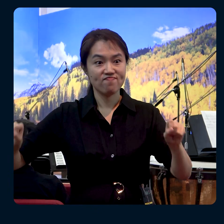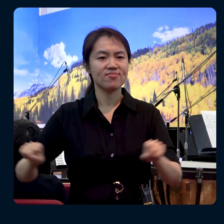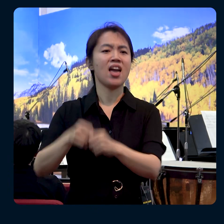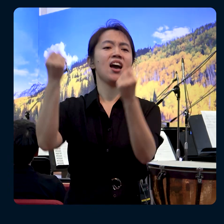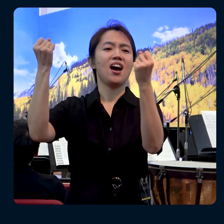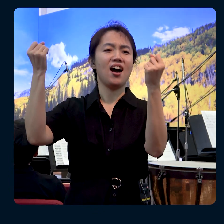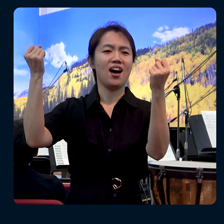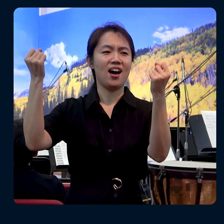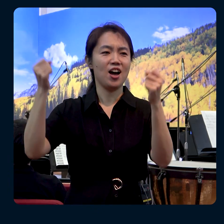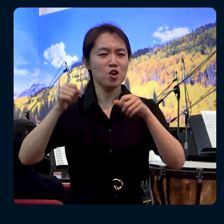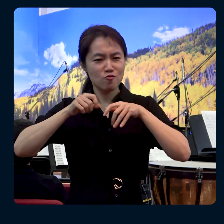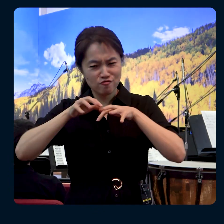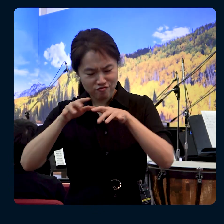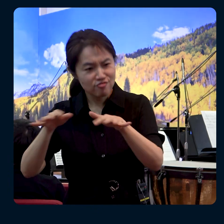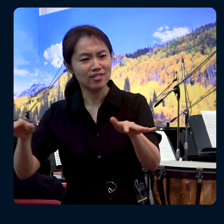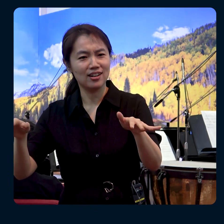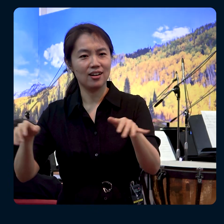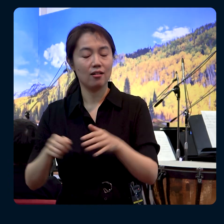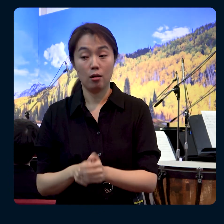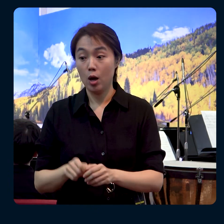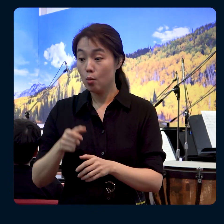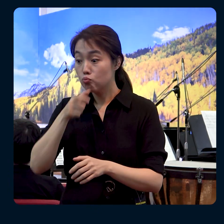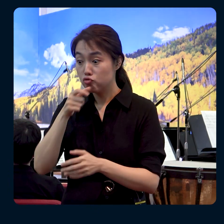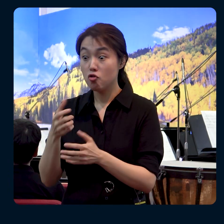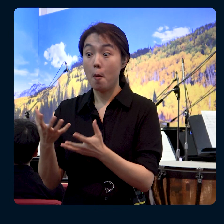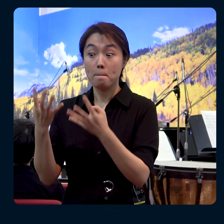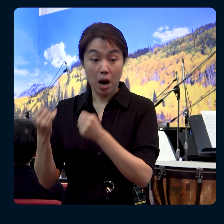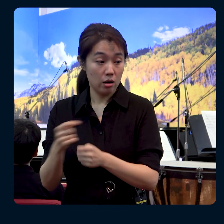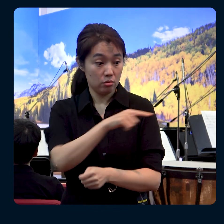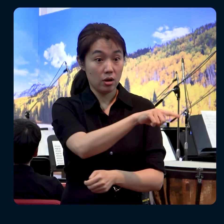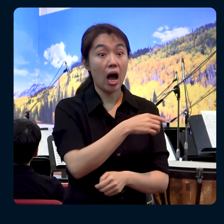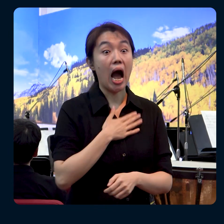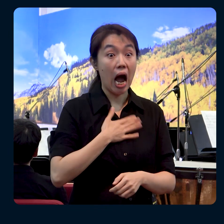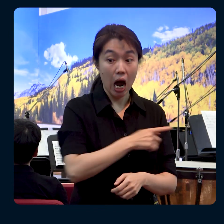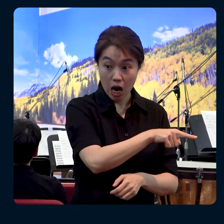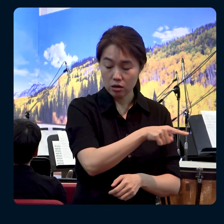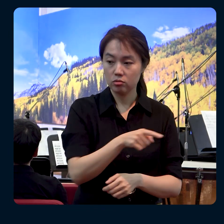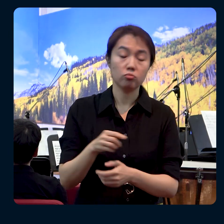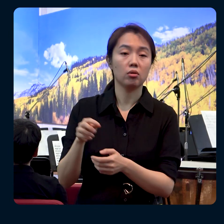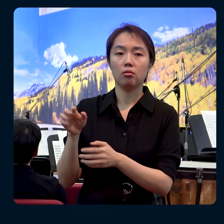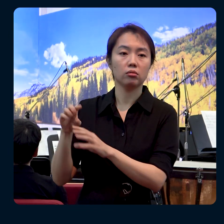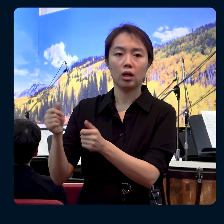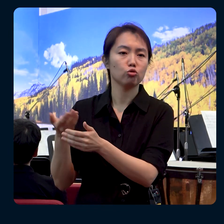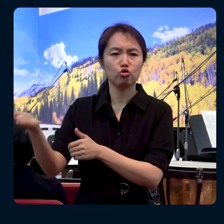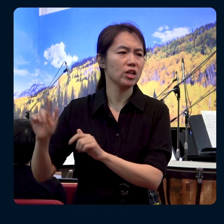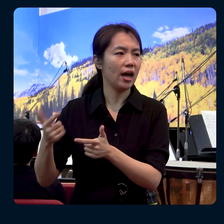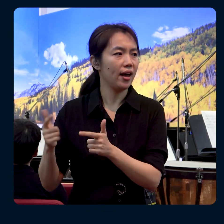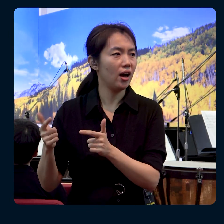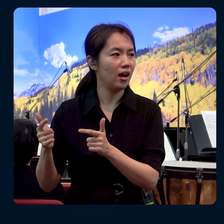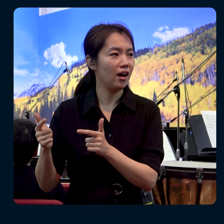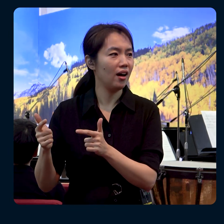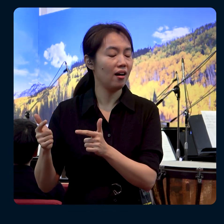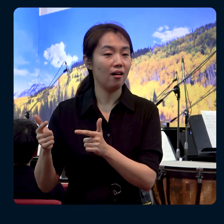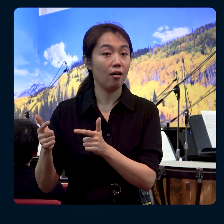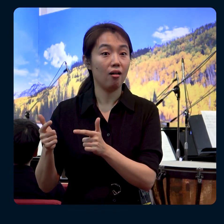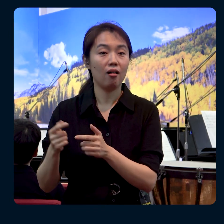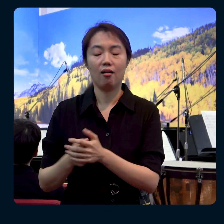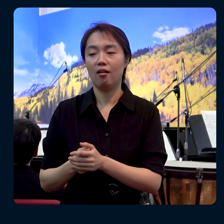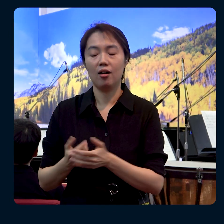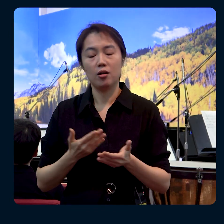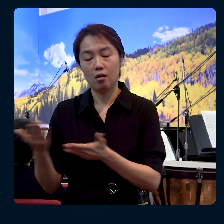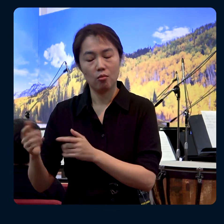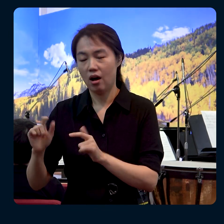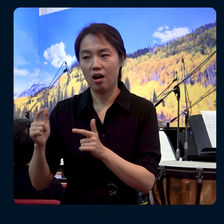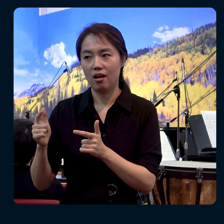예, 이렇게 물이 나올 줄 알았으면 절대 그것들이 그 땅을 주지 않죠. 양보 안 합니다. 그런데 도저히